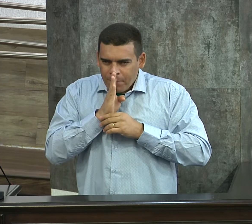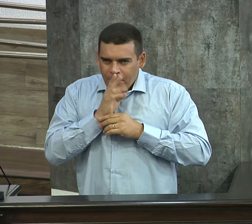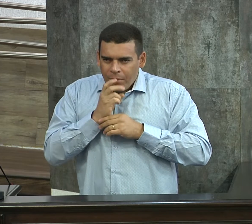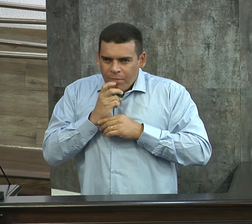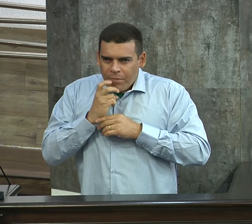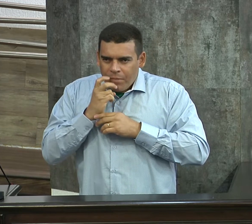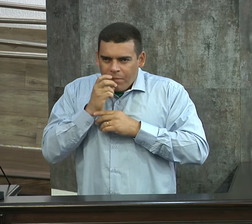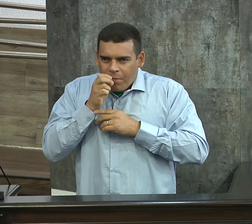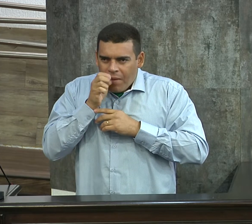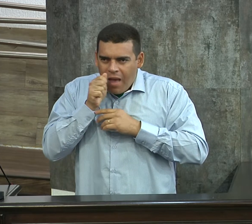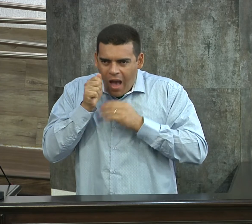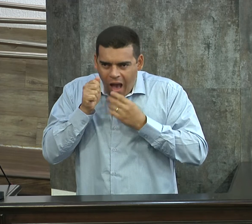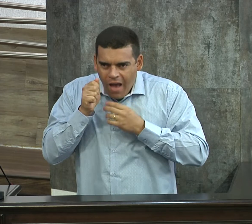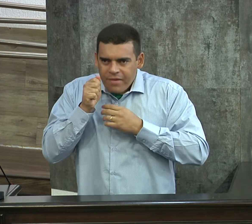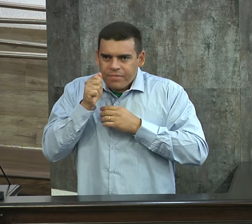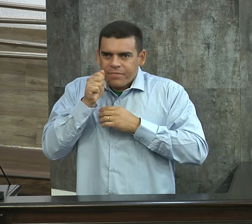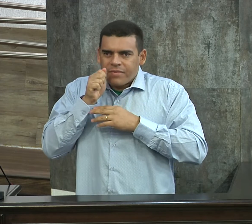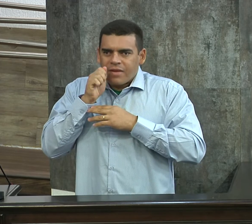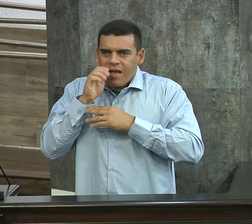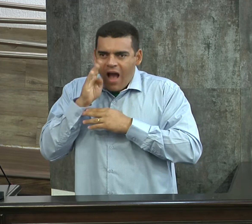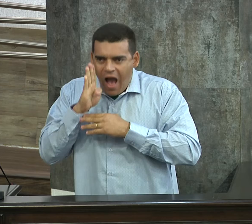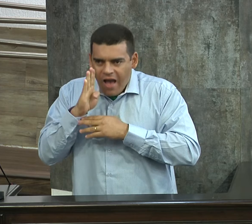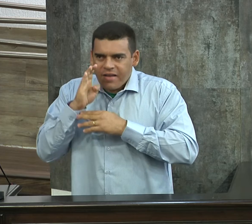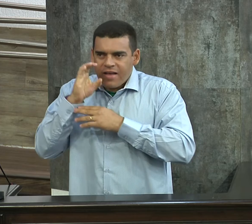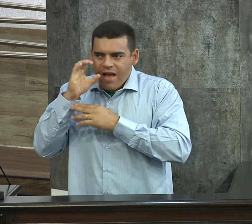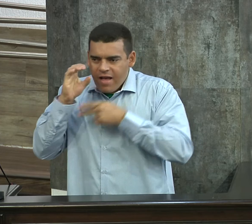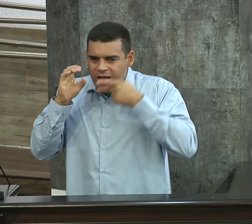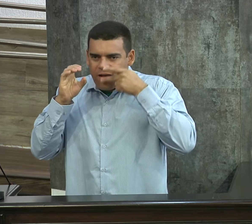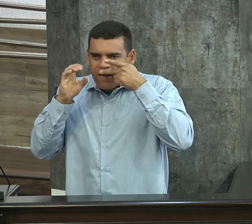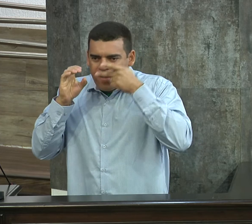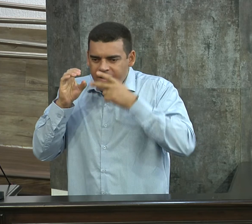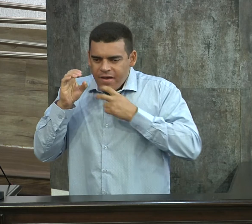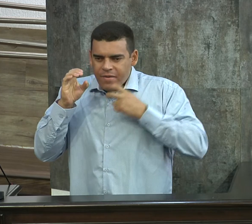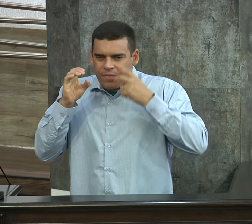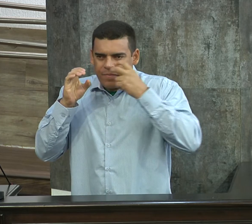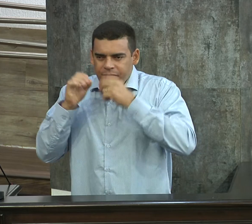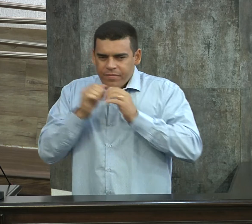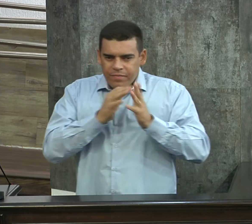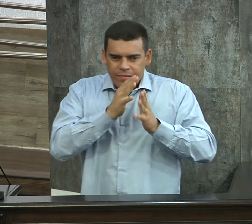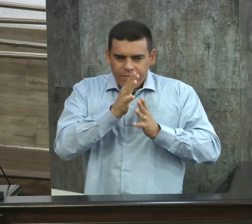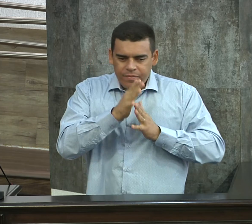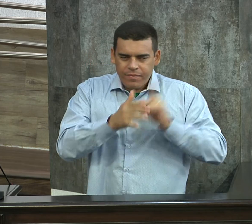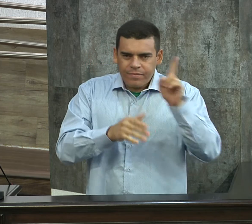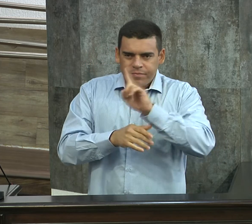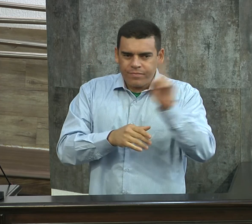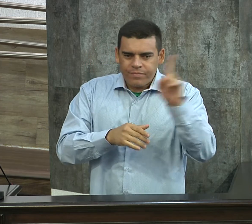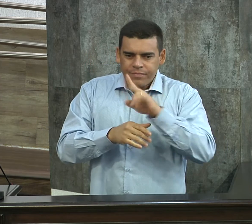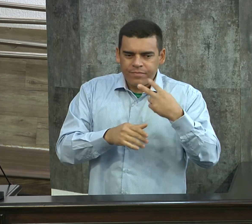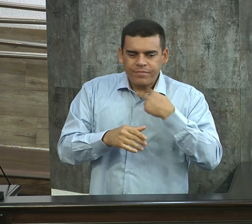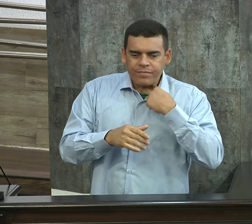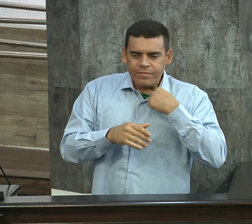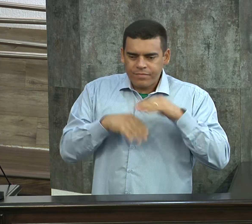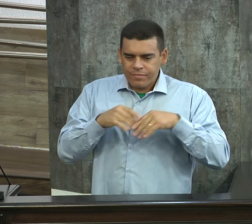Eu chorava porque não adiantava, eu não conseguia falar. A professora falava, olha, você tem que falar assim, assado,